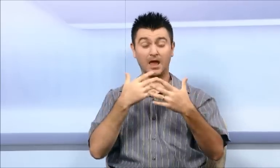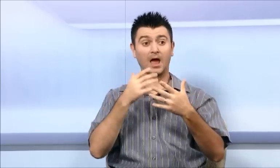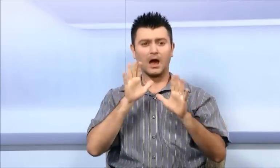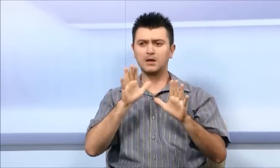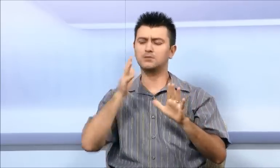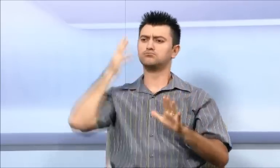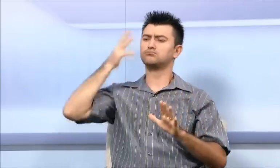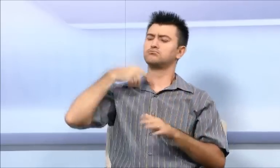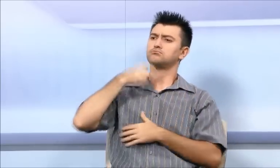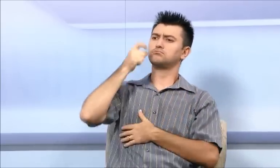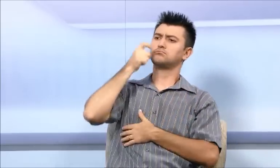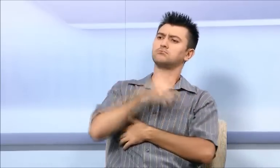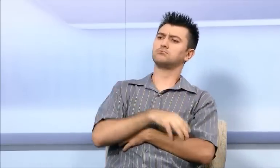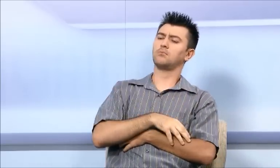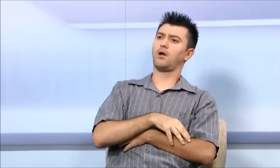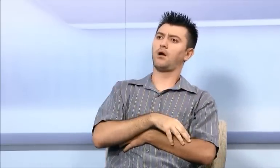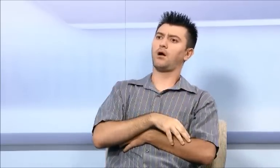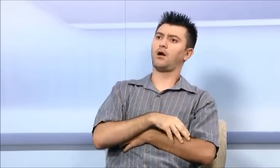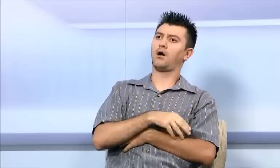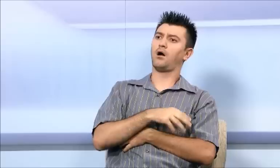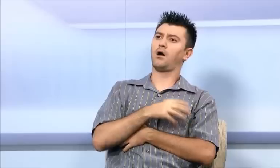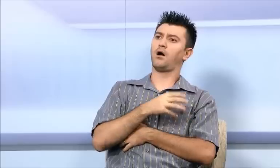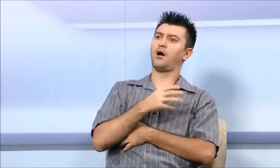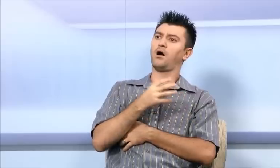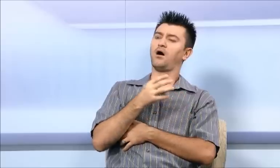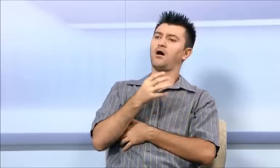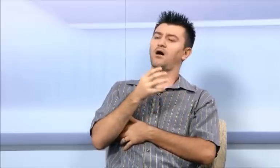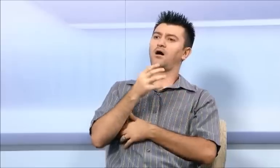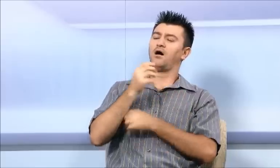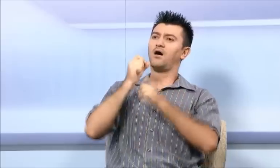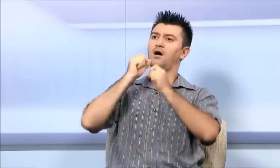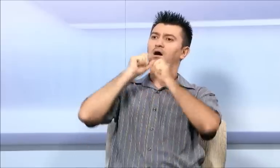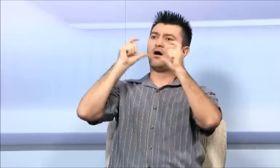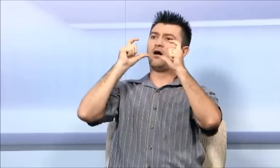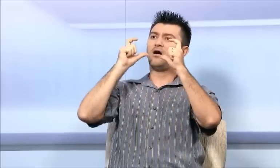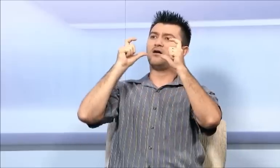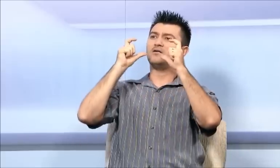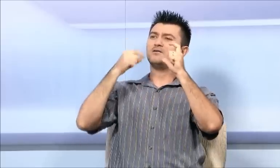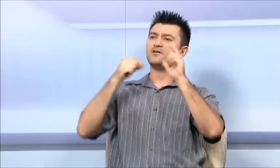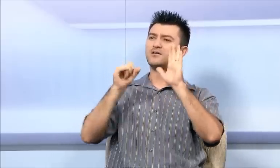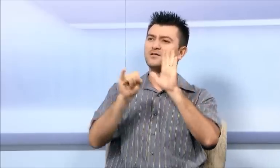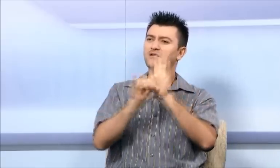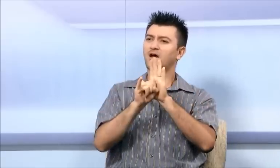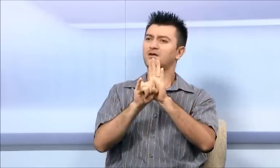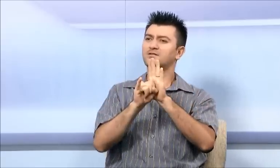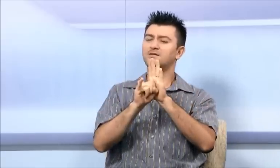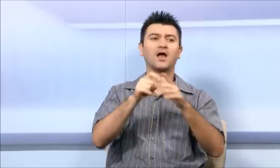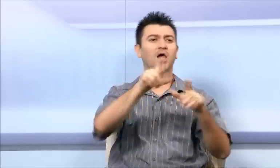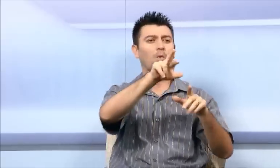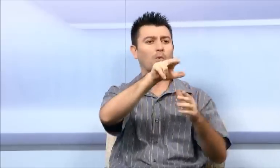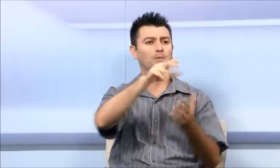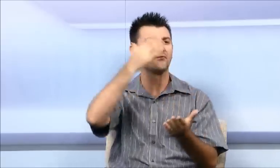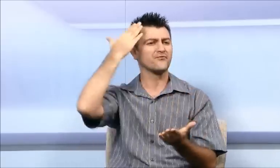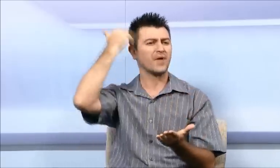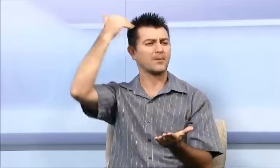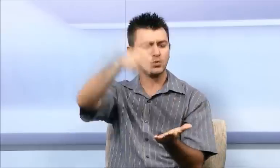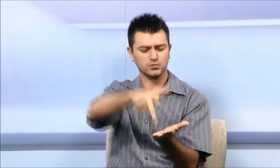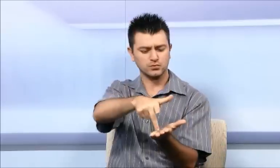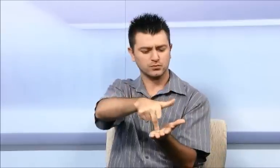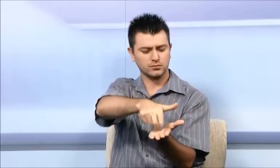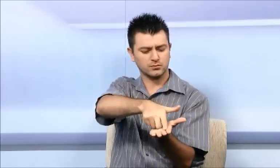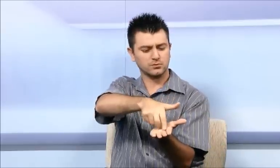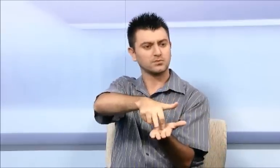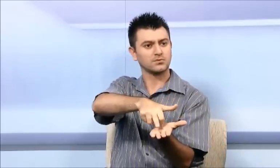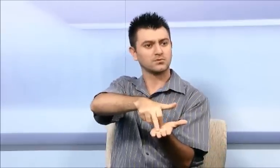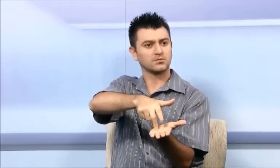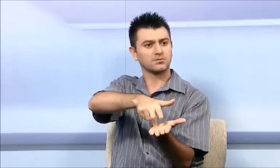grande nele, um conflito interno ali. E aquilo meio que tocou o coração dele. Ele viu